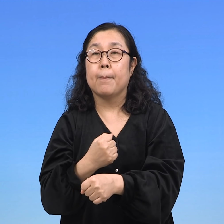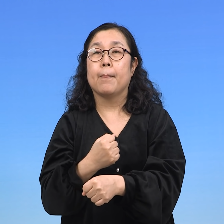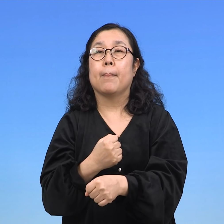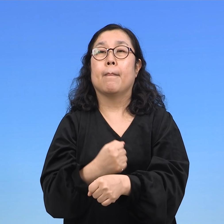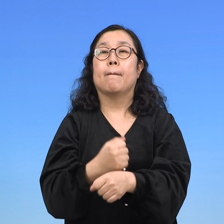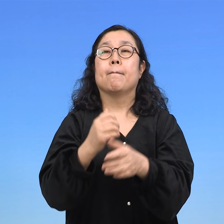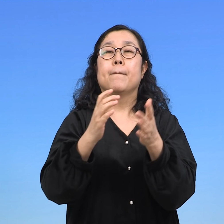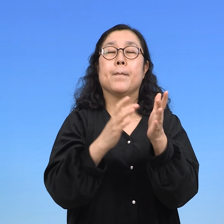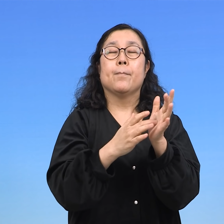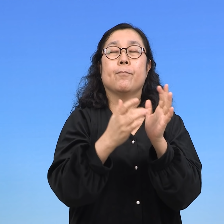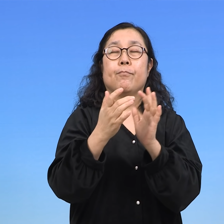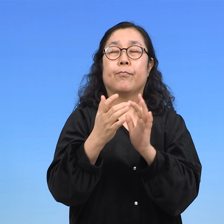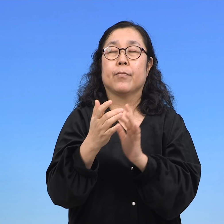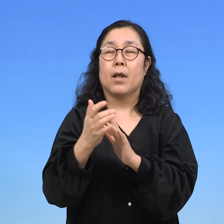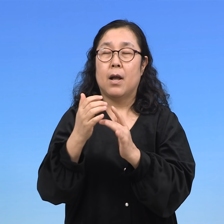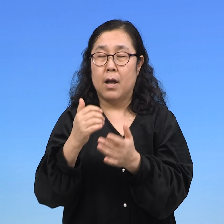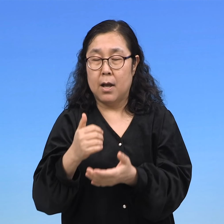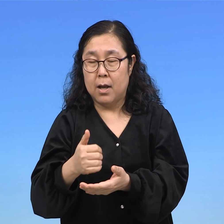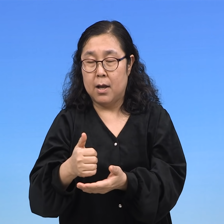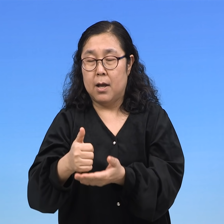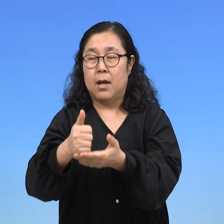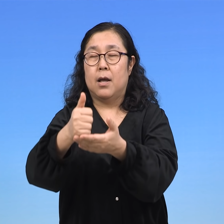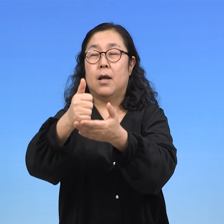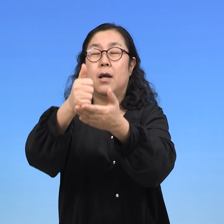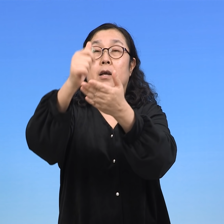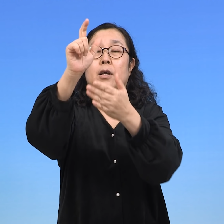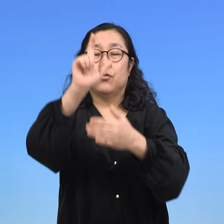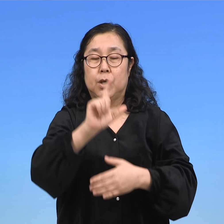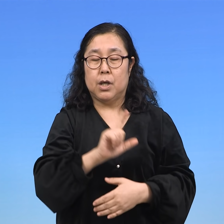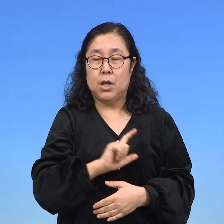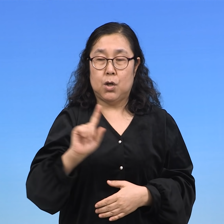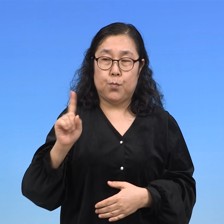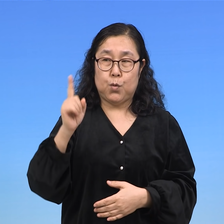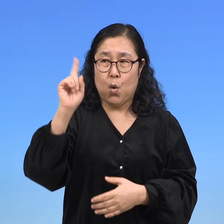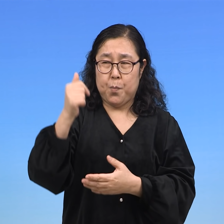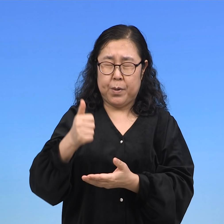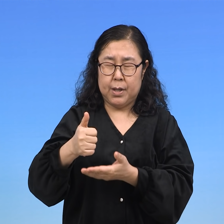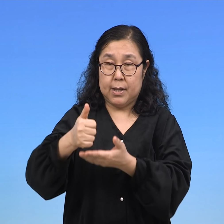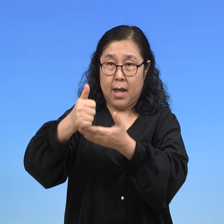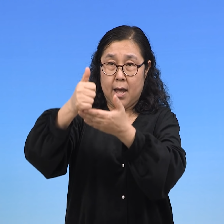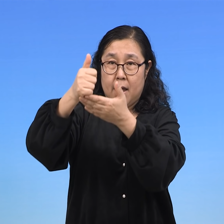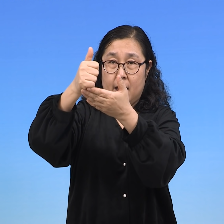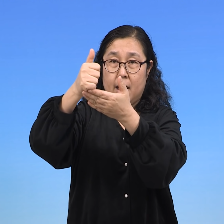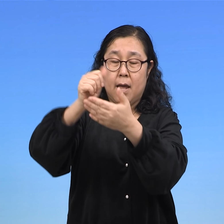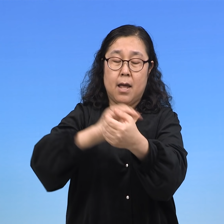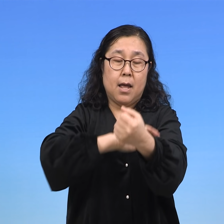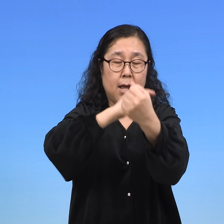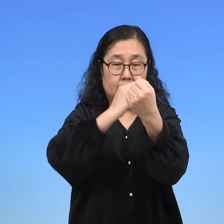원합니다. 예수 이름 높이세.